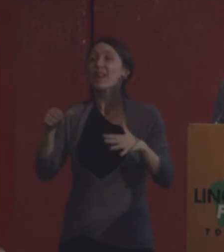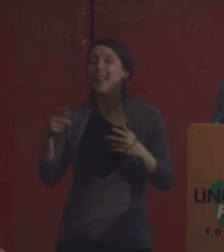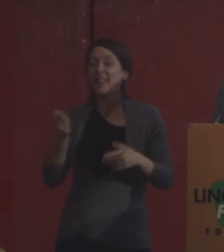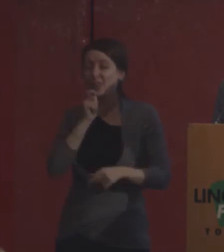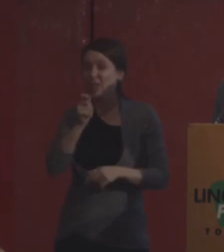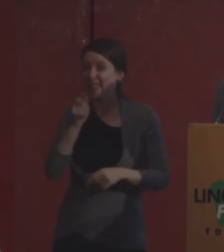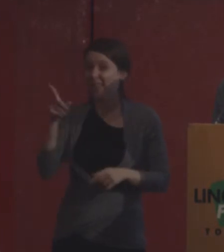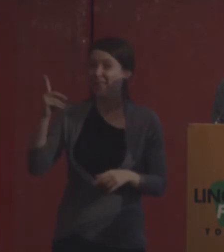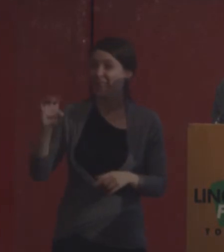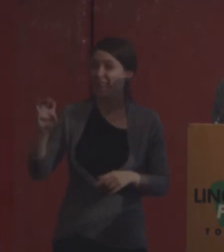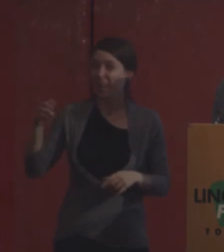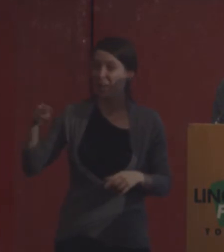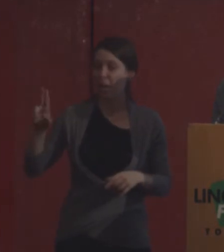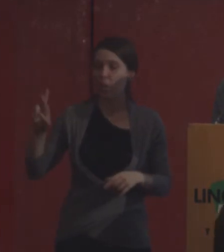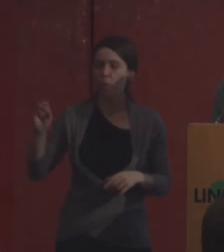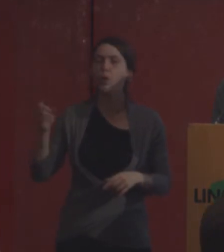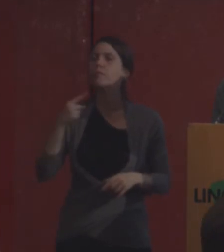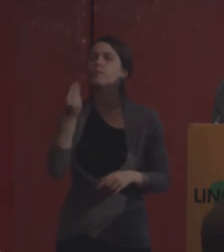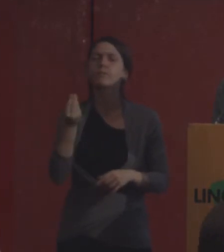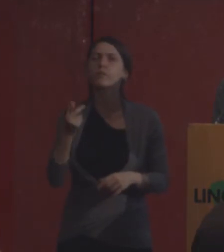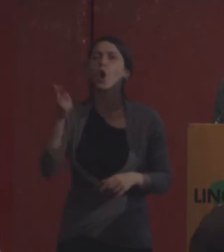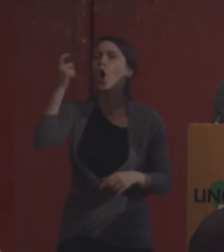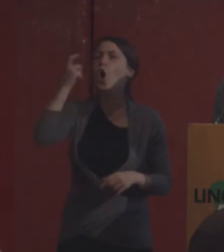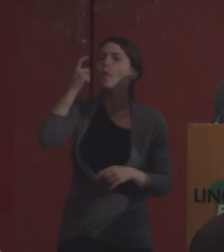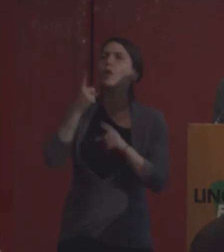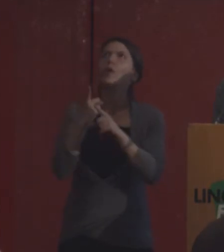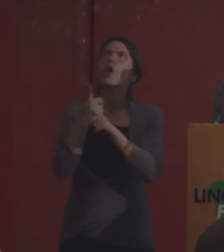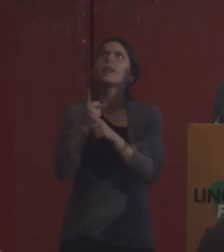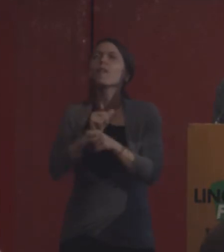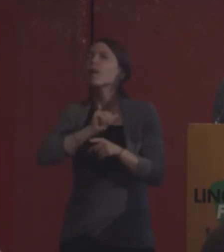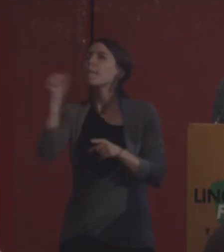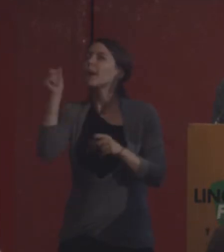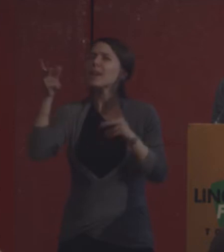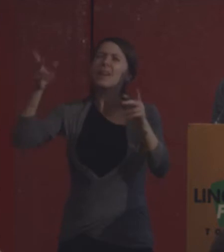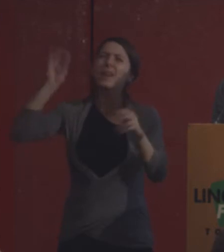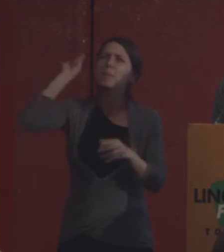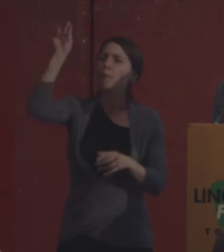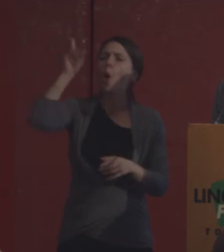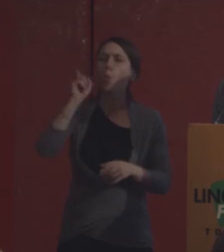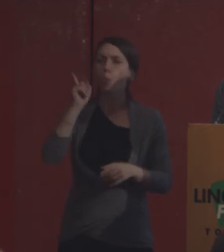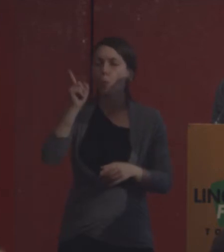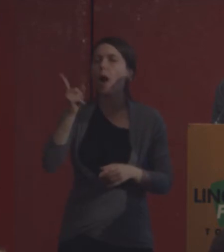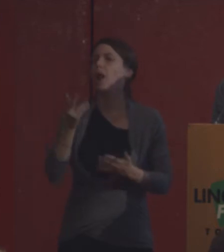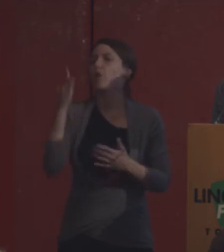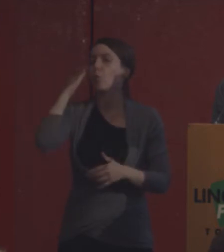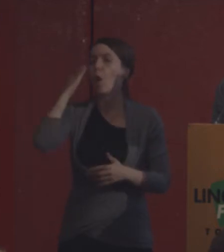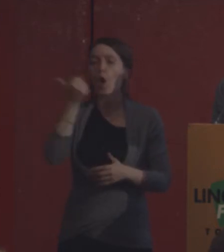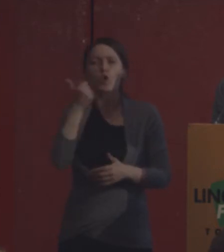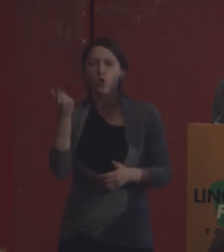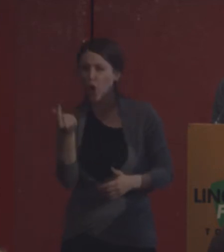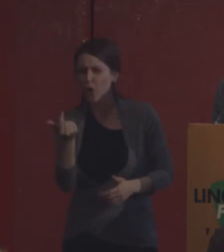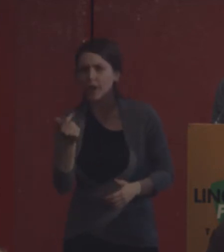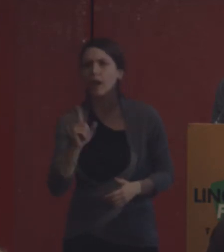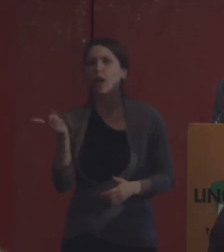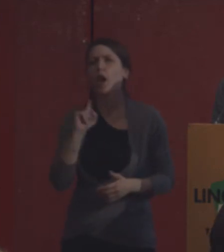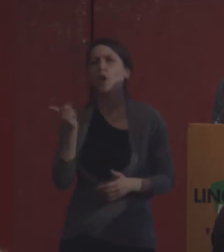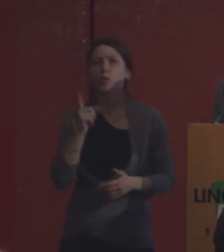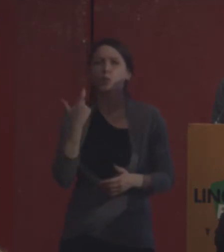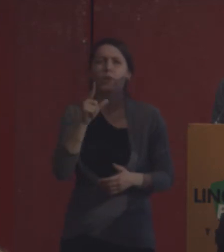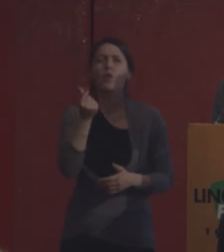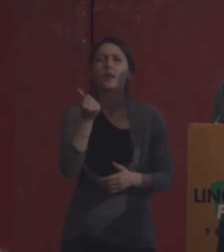diceva: serve un governo che metta al primo posto la scuola, non solo in termini di denaro, il denaro alla fine